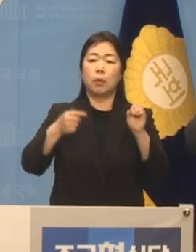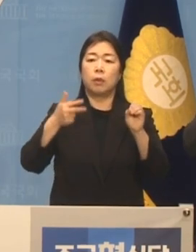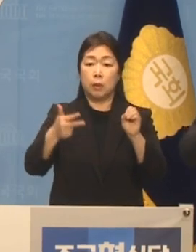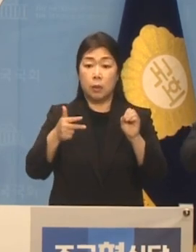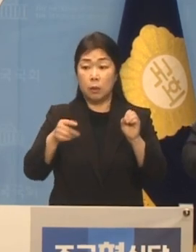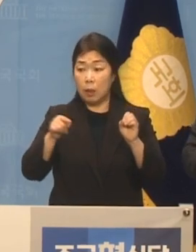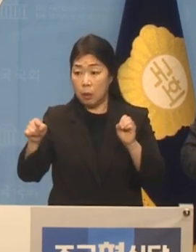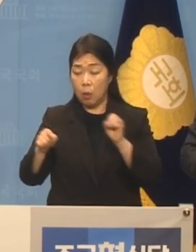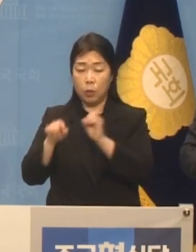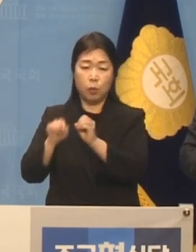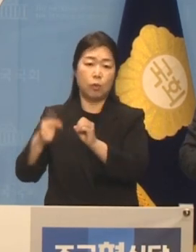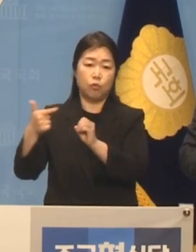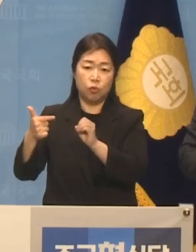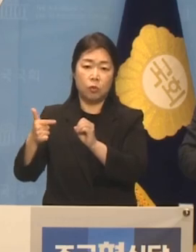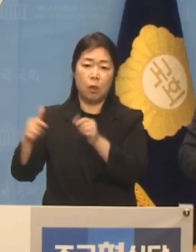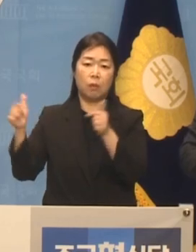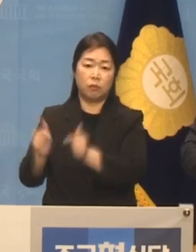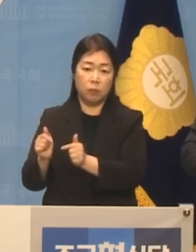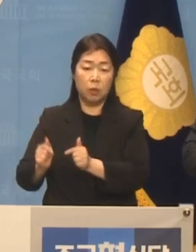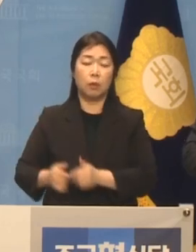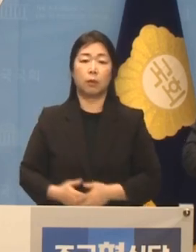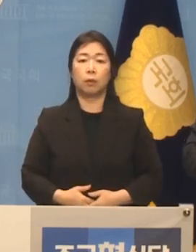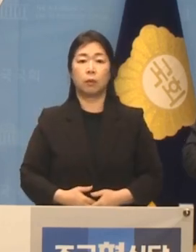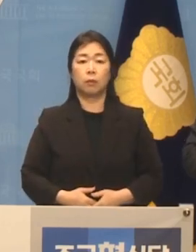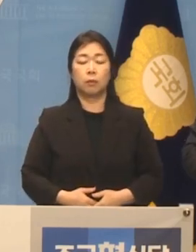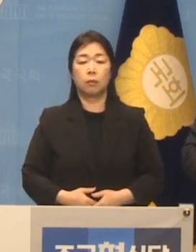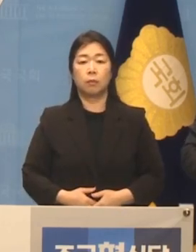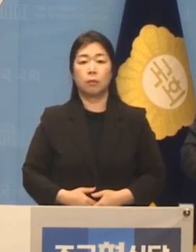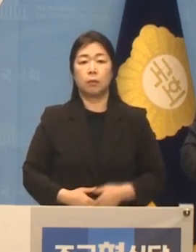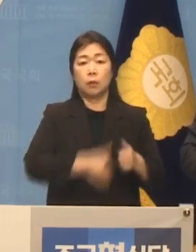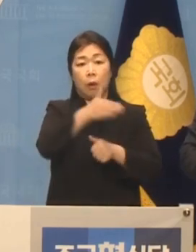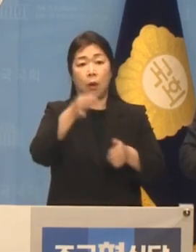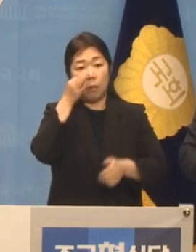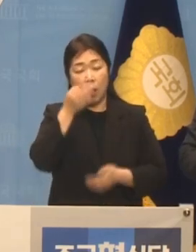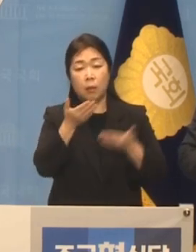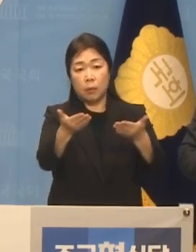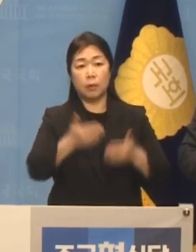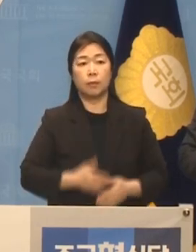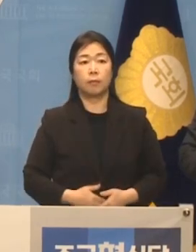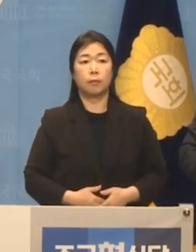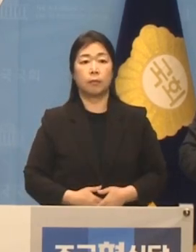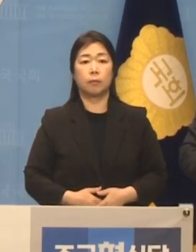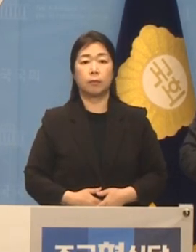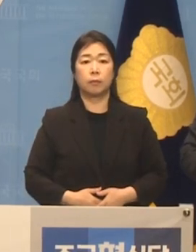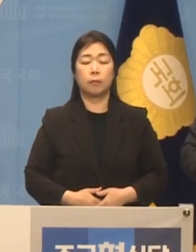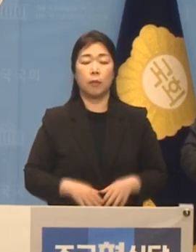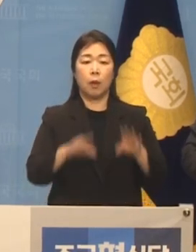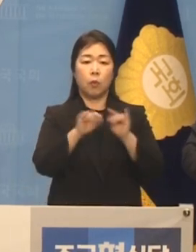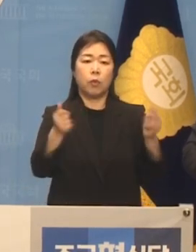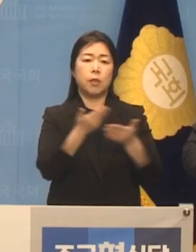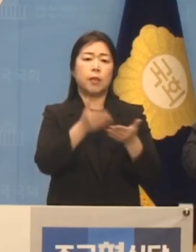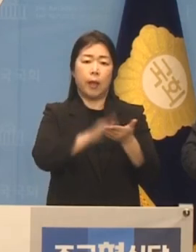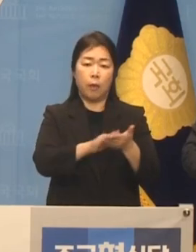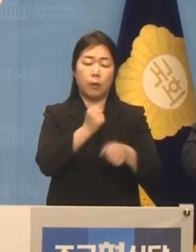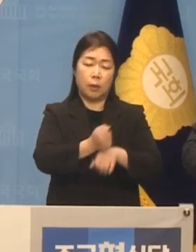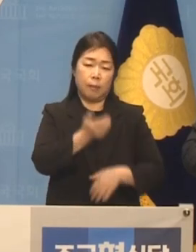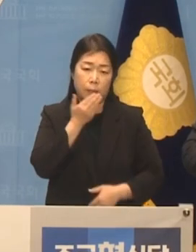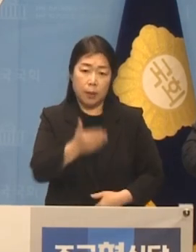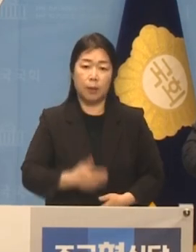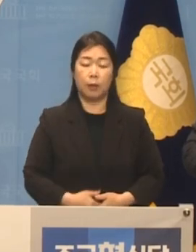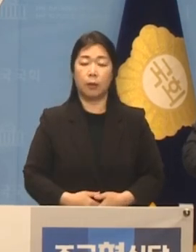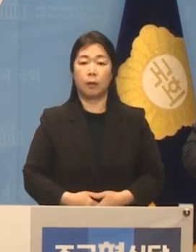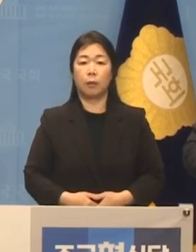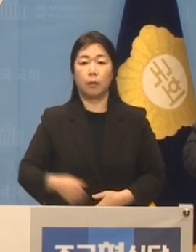0.7대에서 0.65로 떨어진 것입니다. 어떻습니까? 우리 사회에 제2의 토지개혁을 이끌